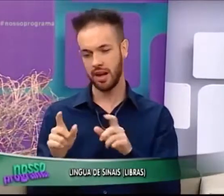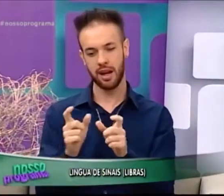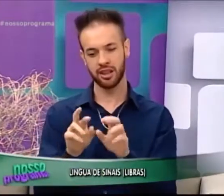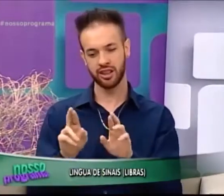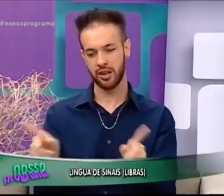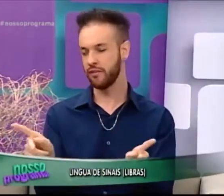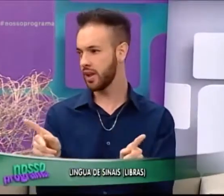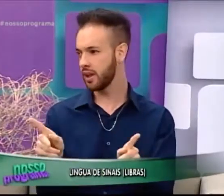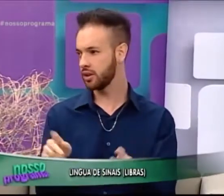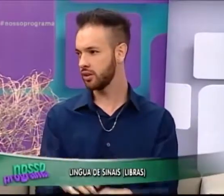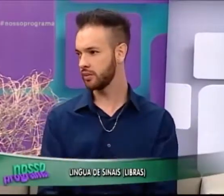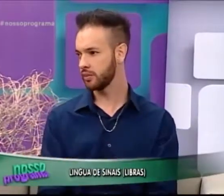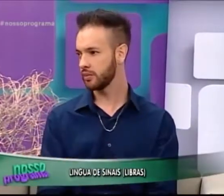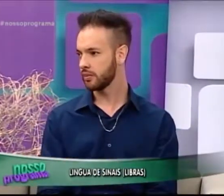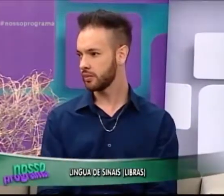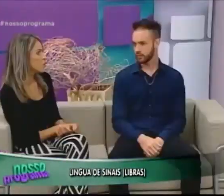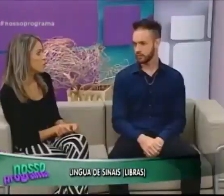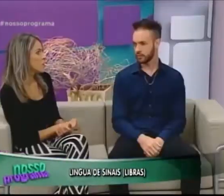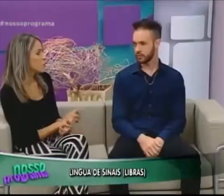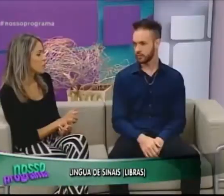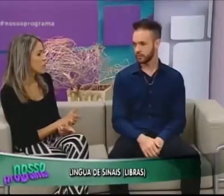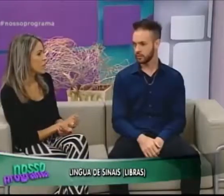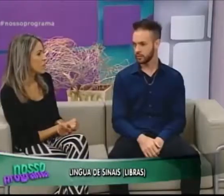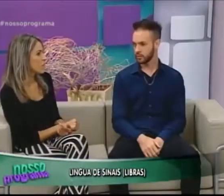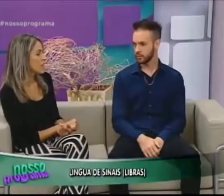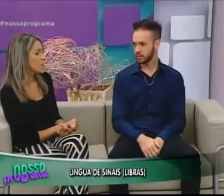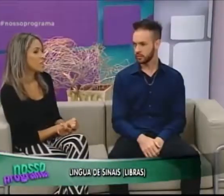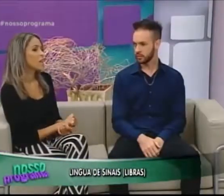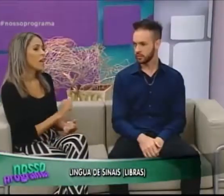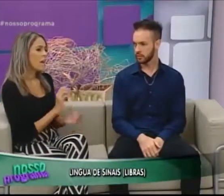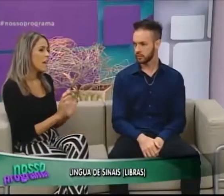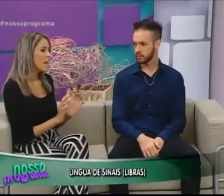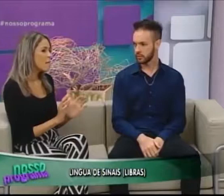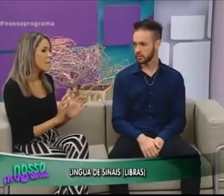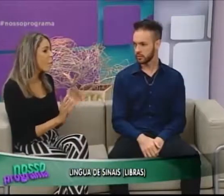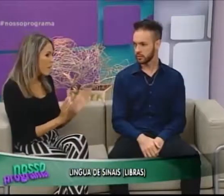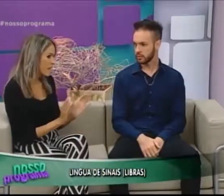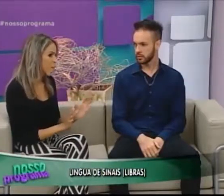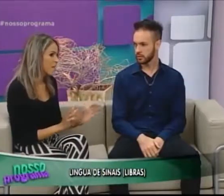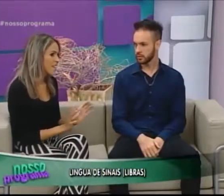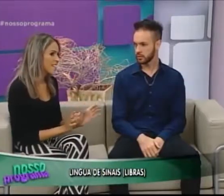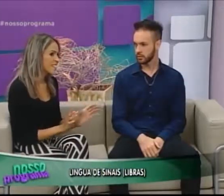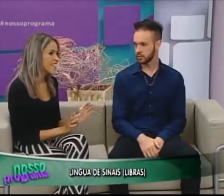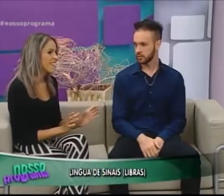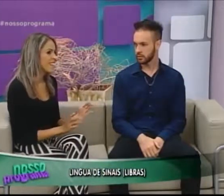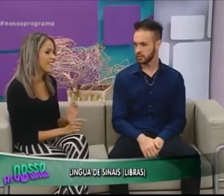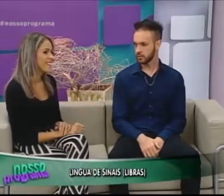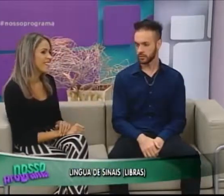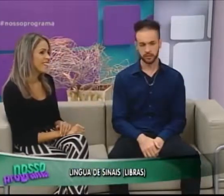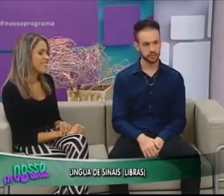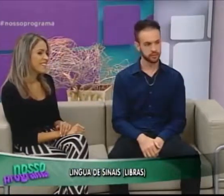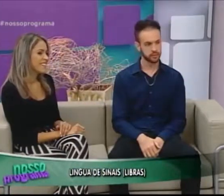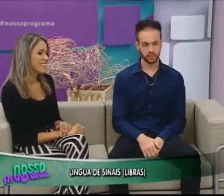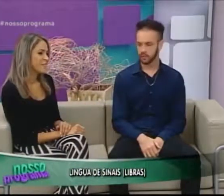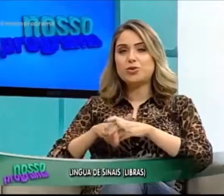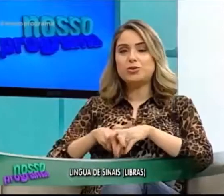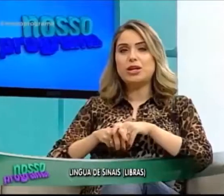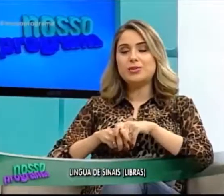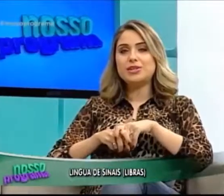é normal, mas a gramática do surdo é totalmente diferente, comparada ao inglês, né? Perfeito. O que eu percebo quando eu